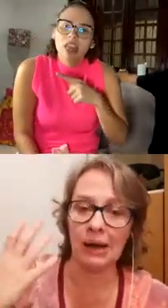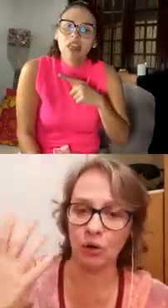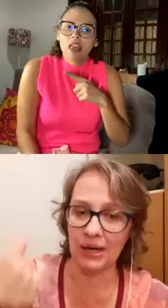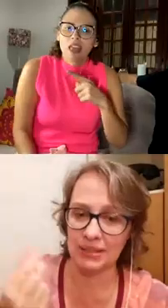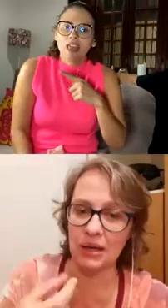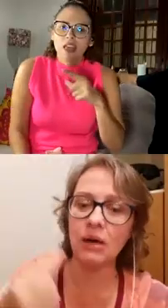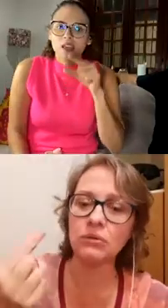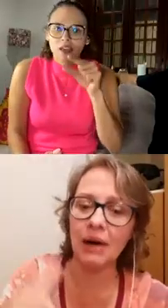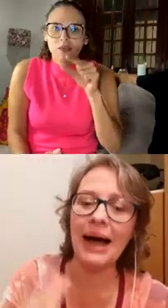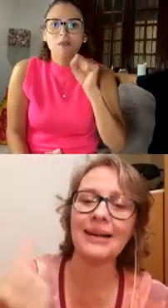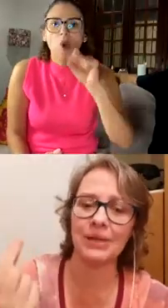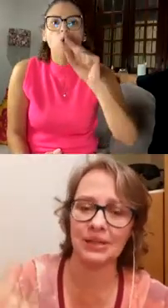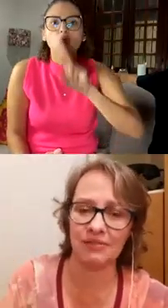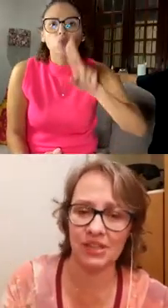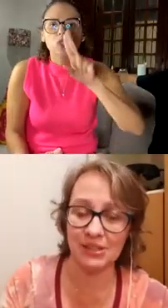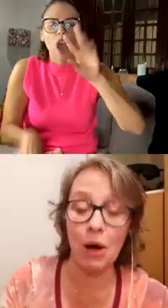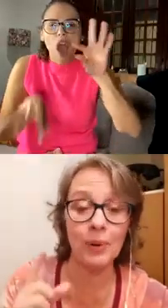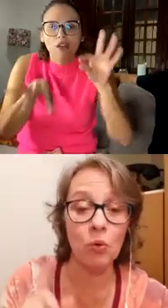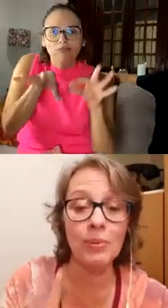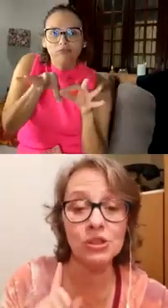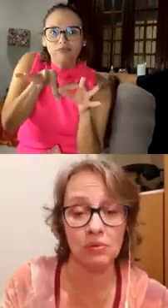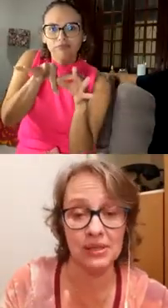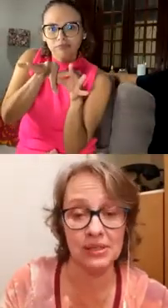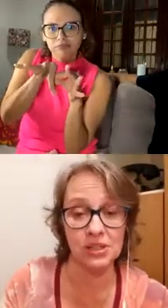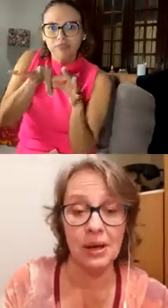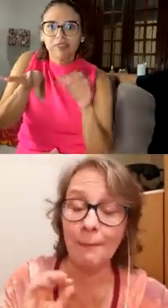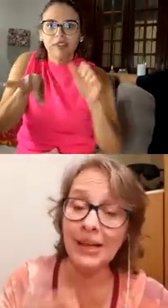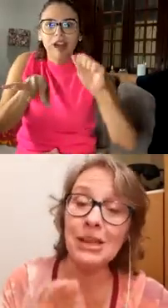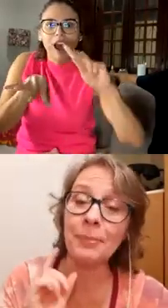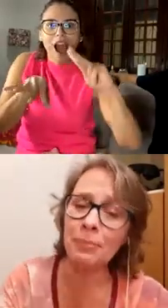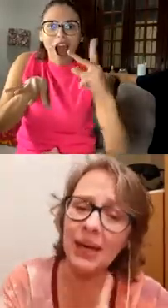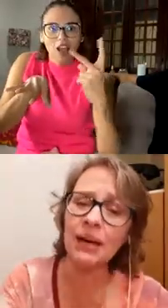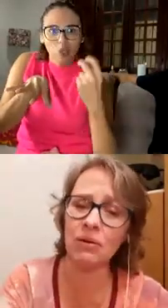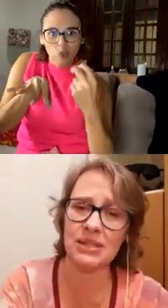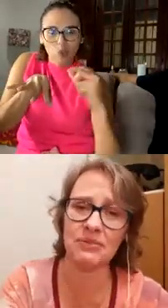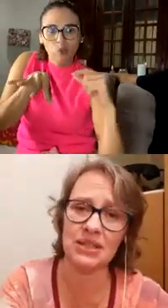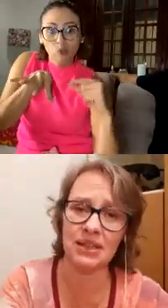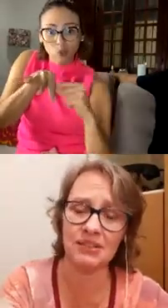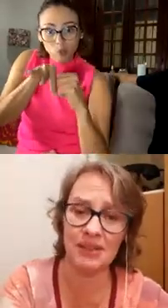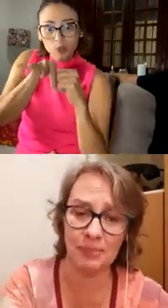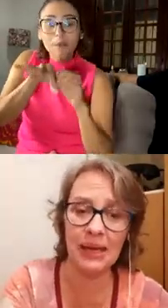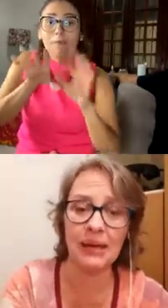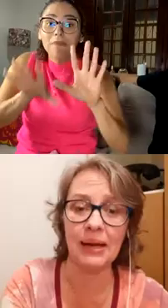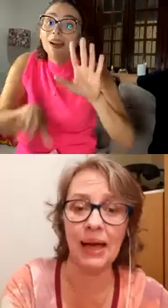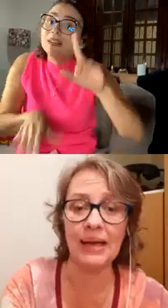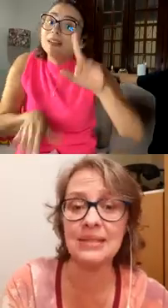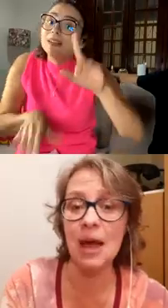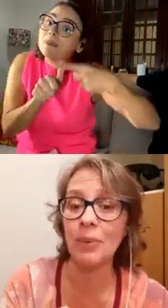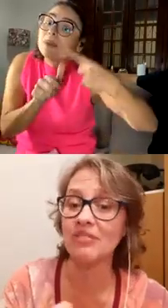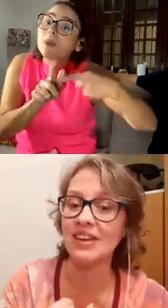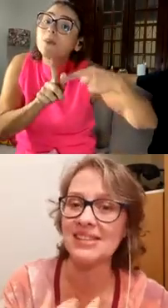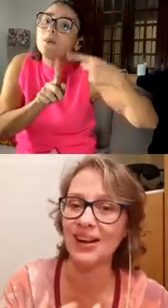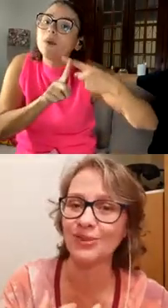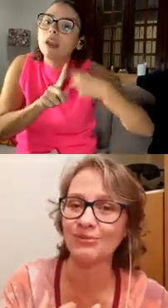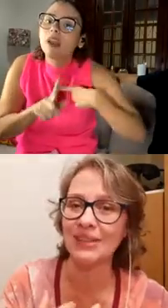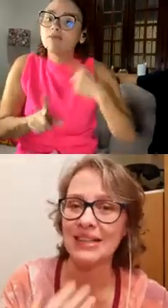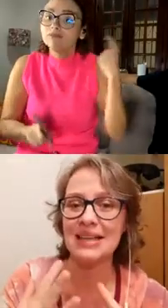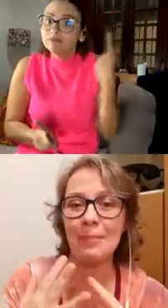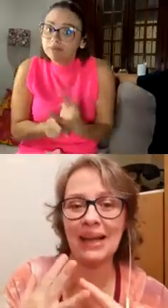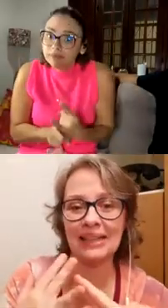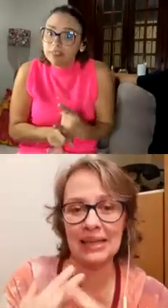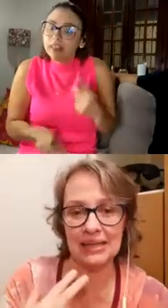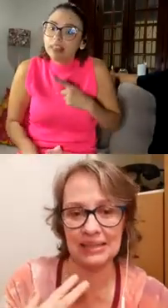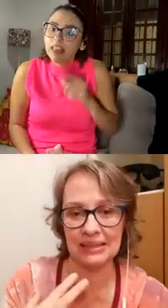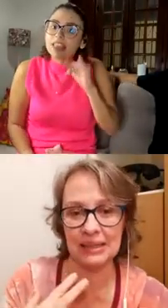a colocação do alho intravaginal para algumas coisas. Mas a primeira coisa que você tem que saber é se é uma infecção, se